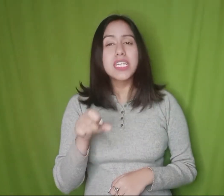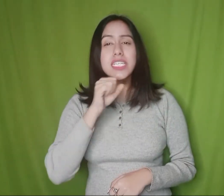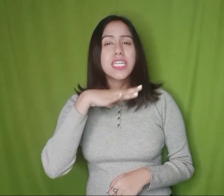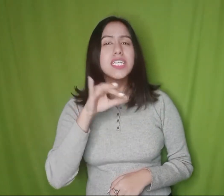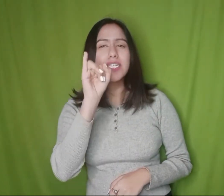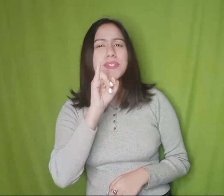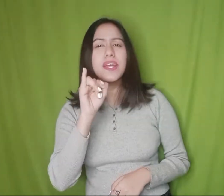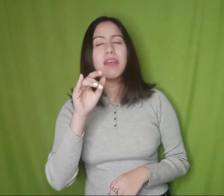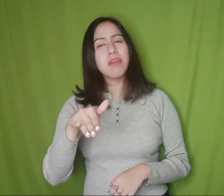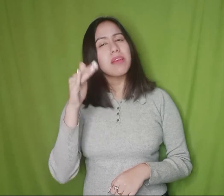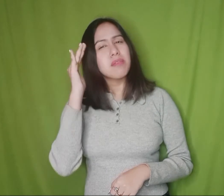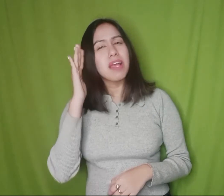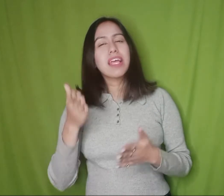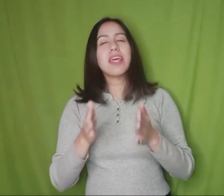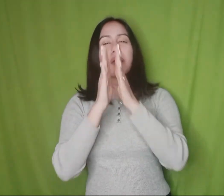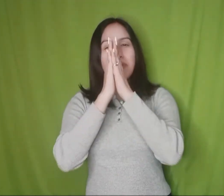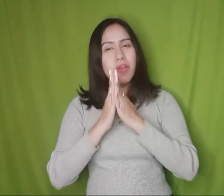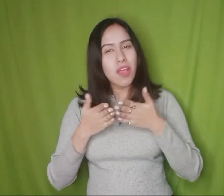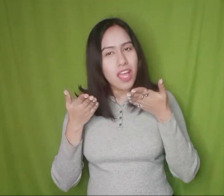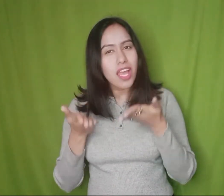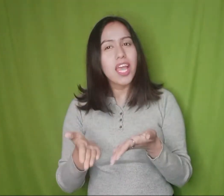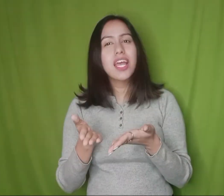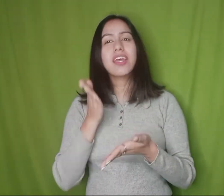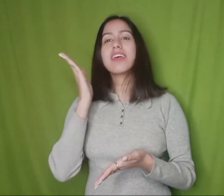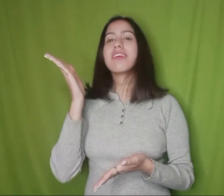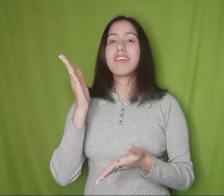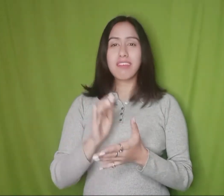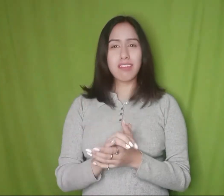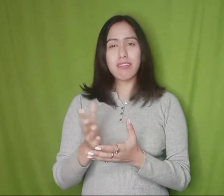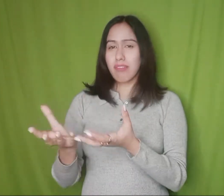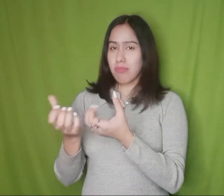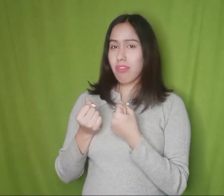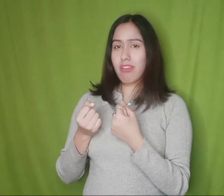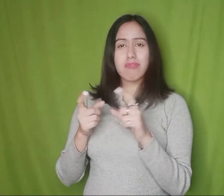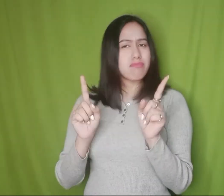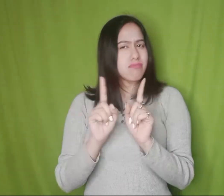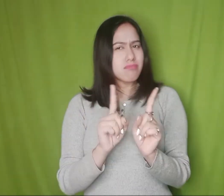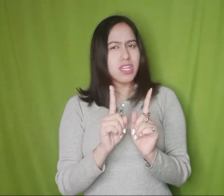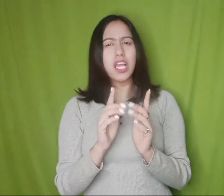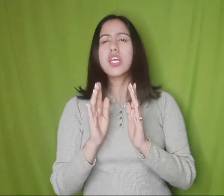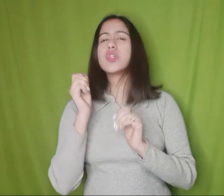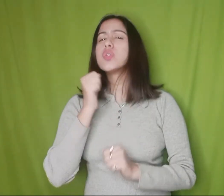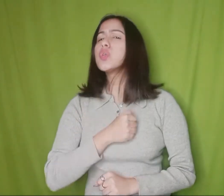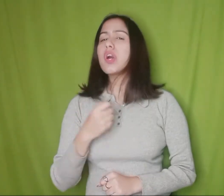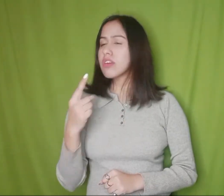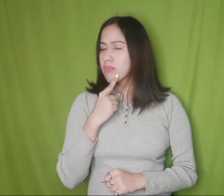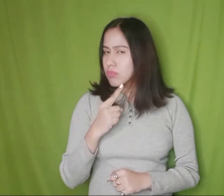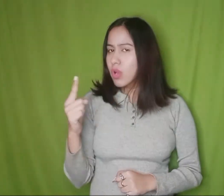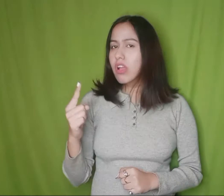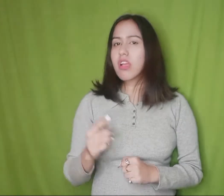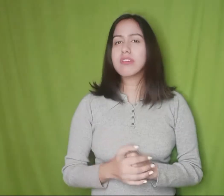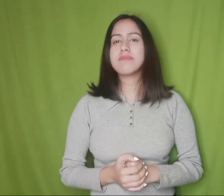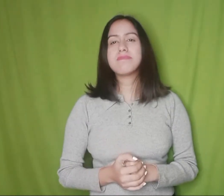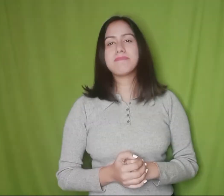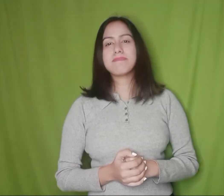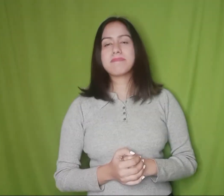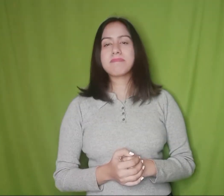पर उसे मूर्ति और खिलौनों में फर्क बखूबी सिखाया गया था। लाडो वो महाराज के भगवान हैं, ऐसे नहीं